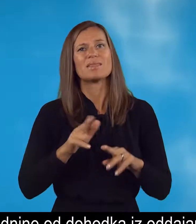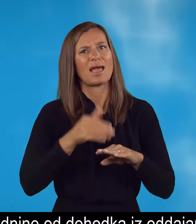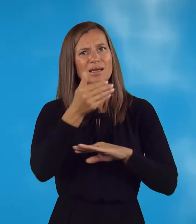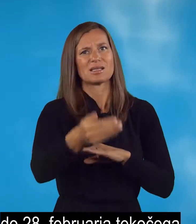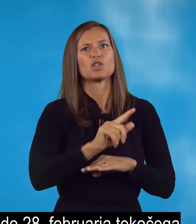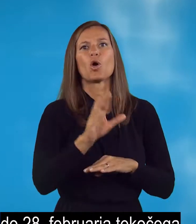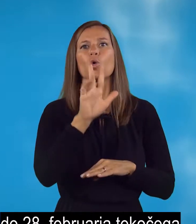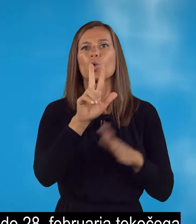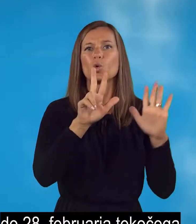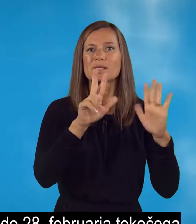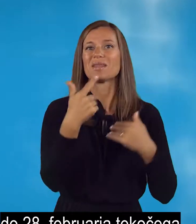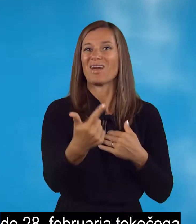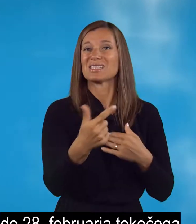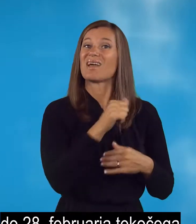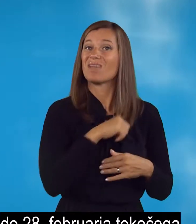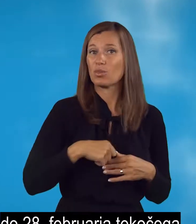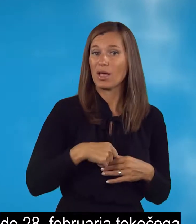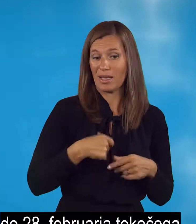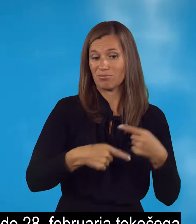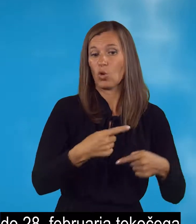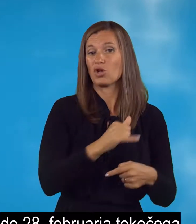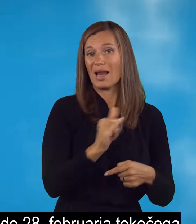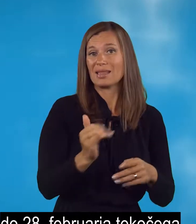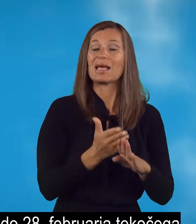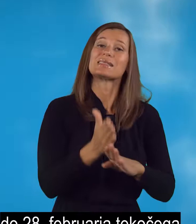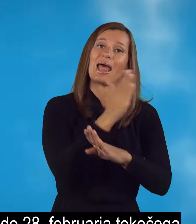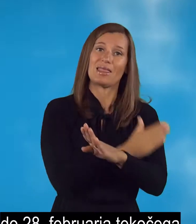do 28. februarja tekočega leta za preteklo leto.